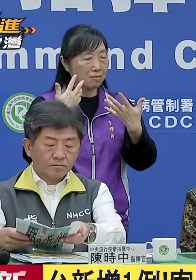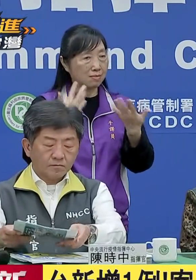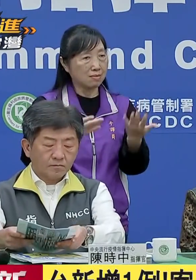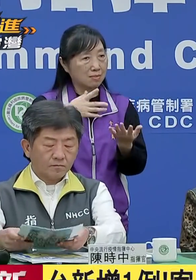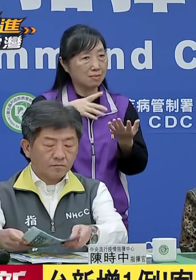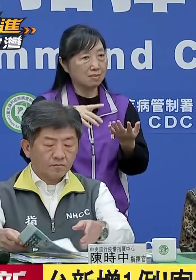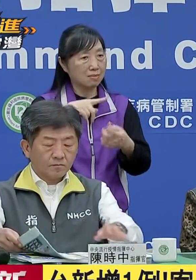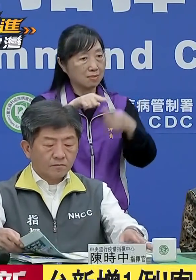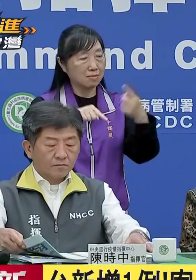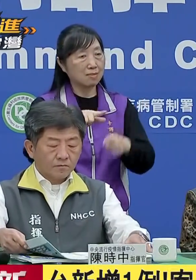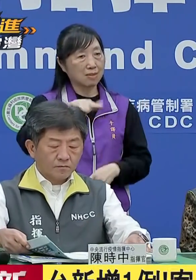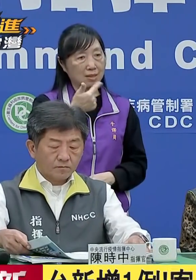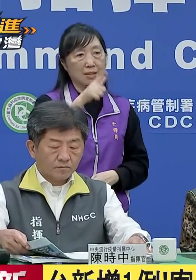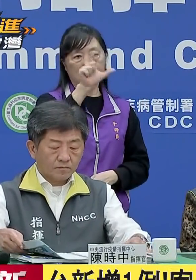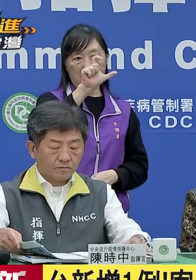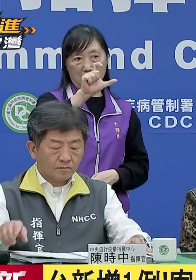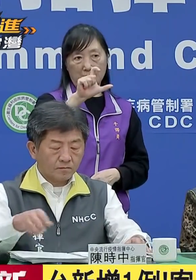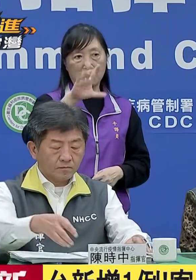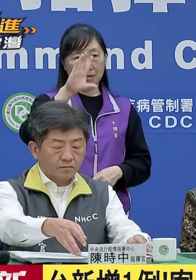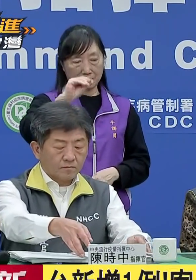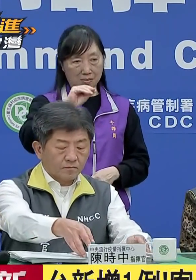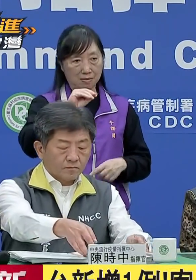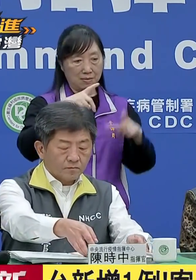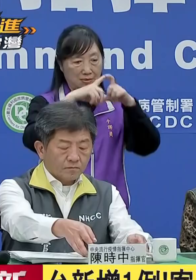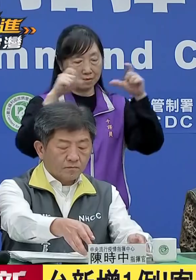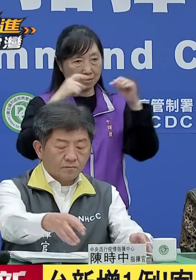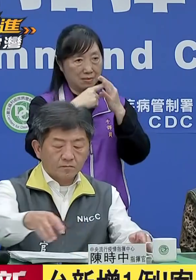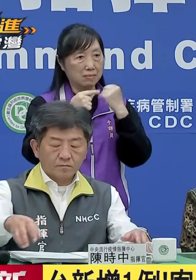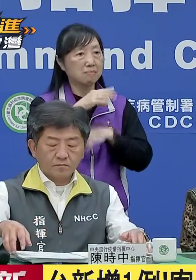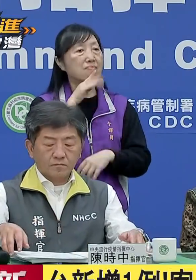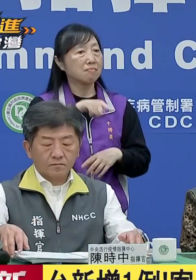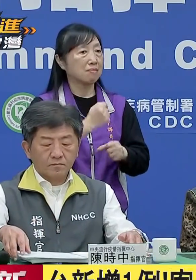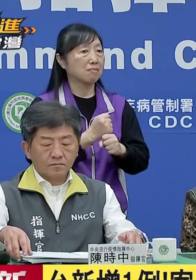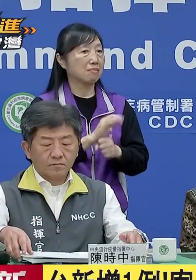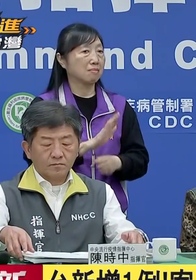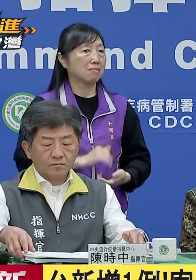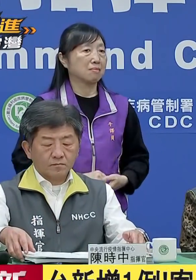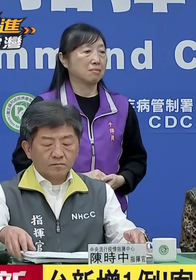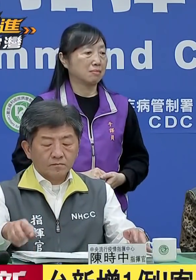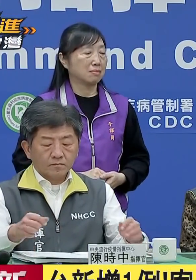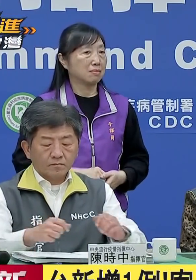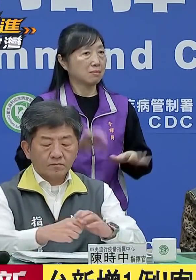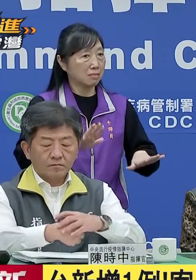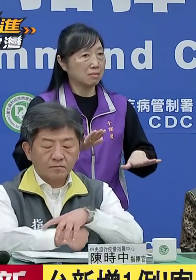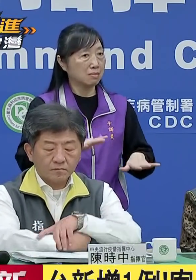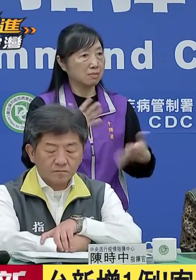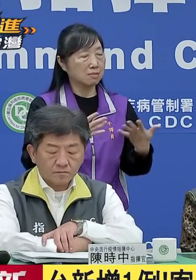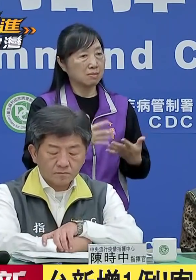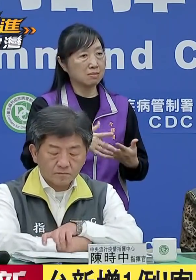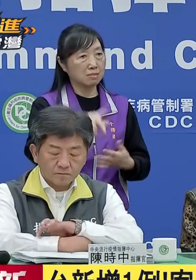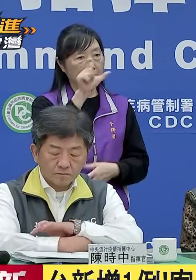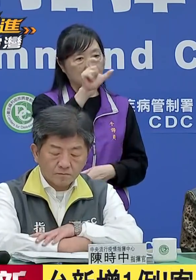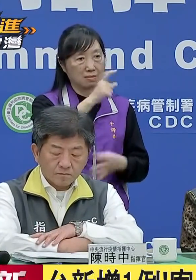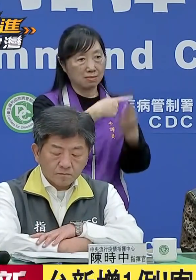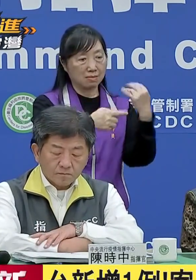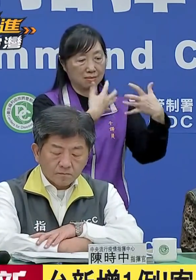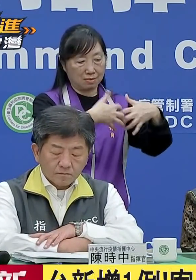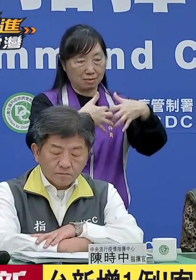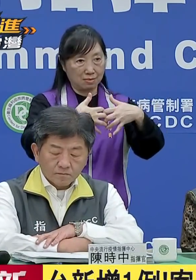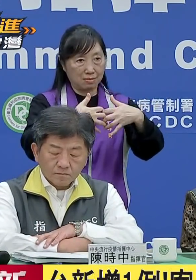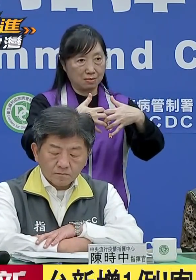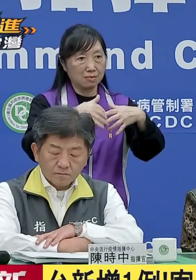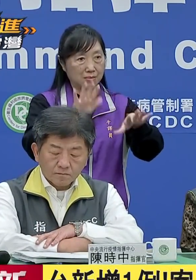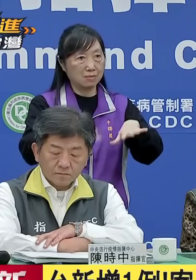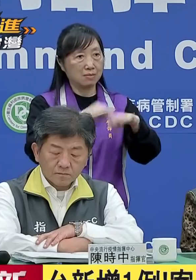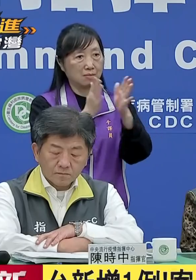到660万片哈、哦。那我们预计呢，因为现在60台的新机呢，陆续